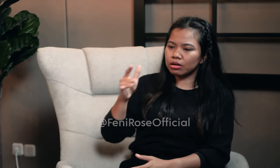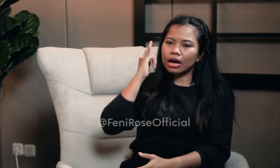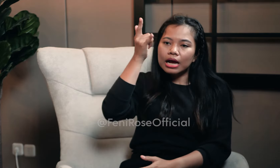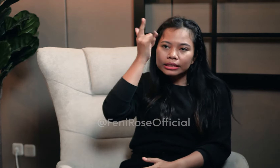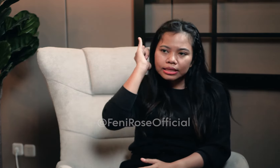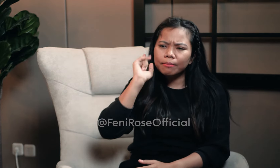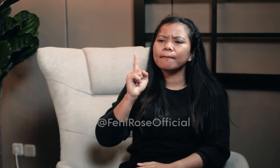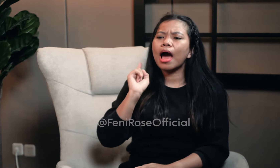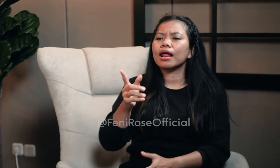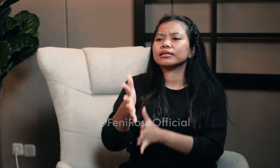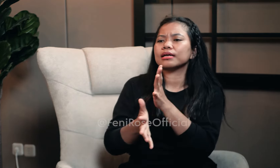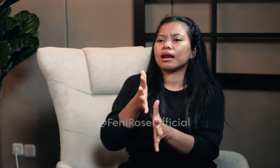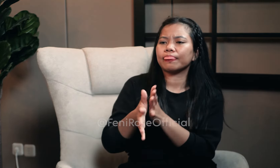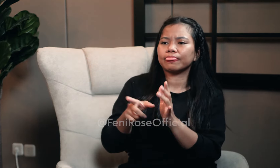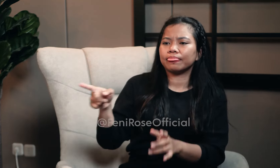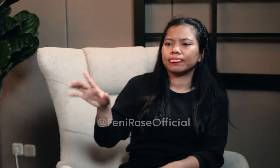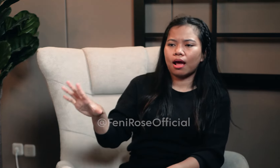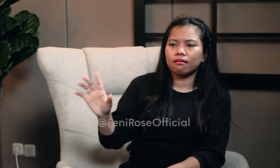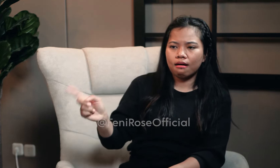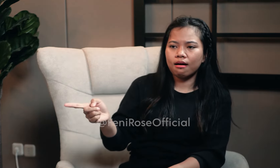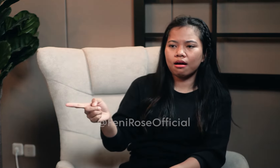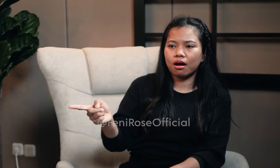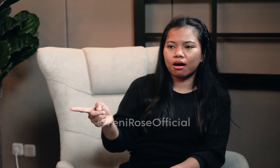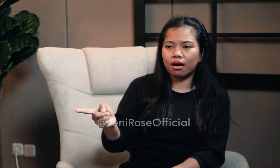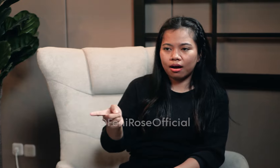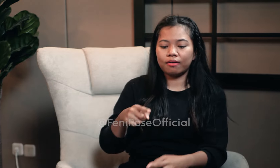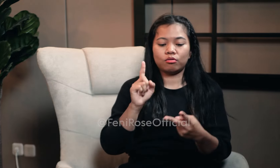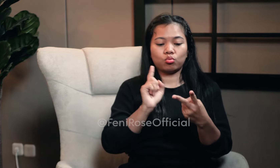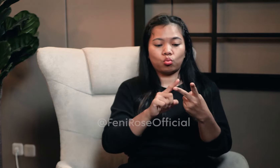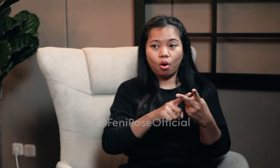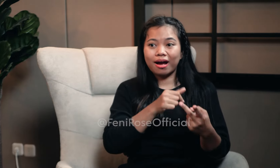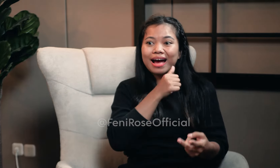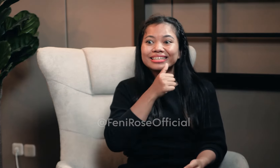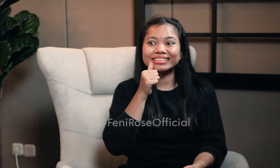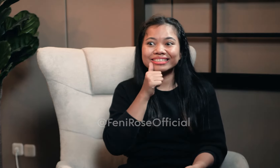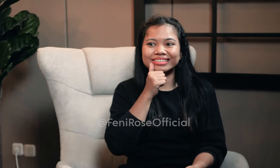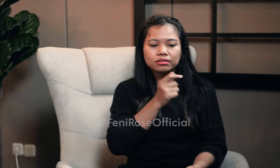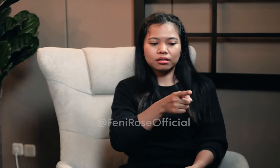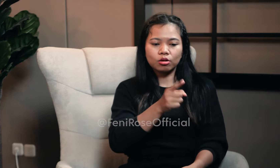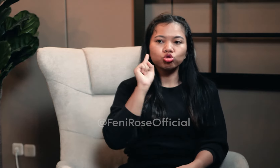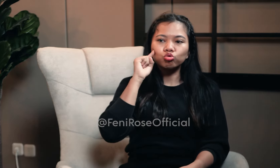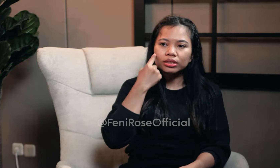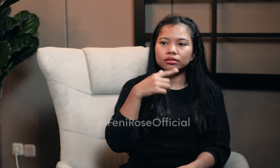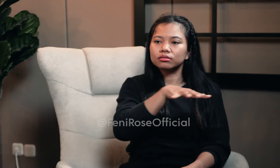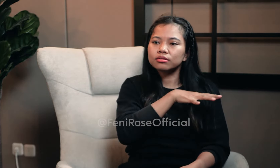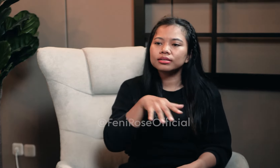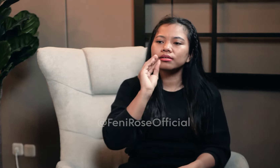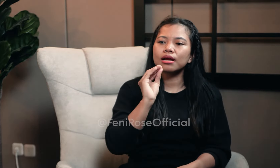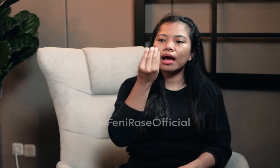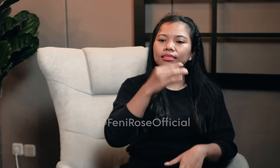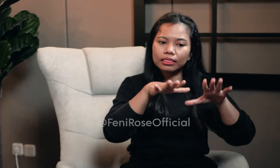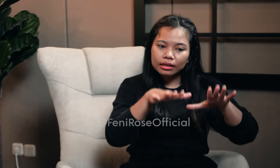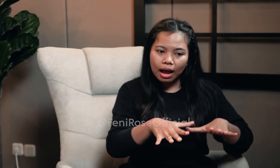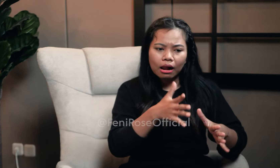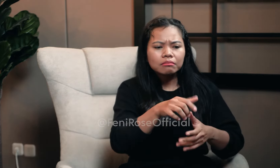beberapa sebelum disetujui pasti ada kesepakatan sebelumnya kayak gitu gitu Mbak He kedua Pak Anis ee teman-teman